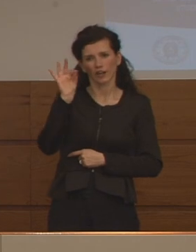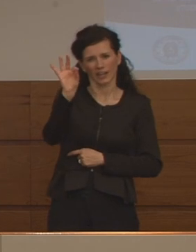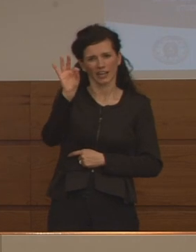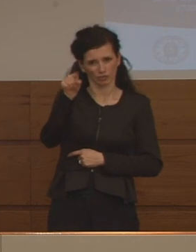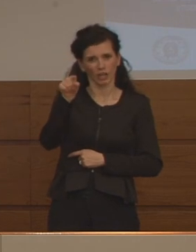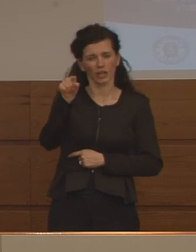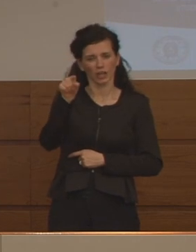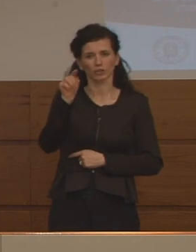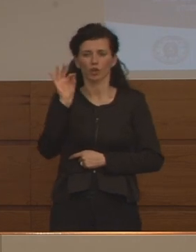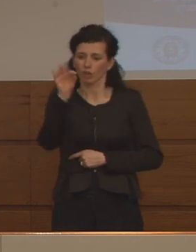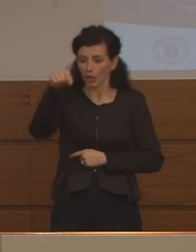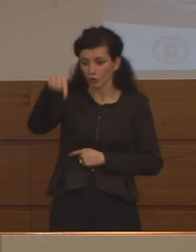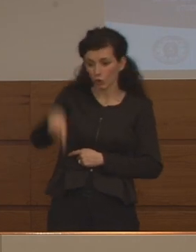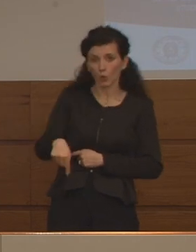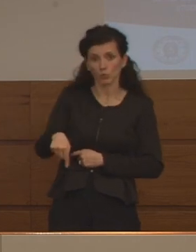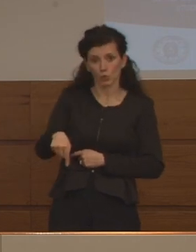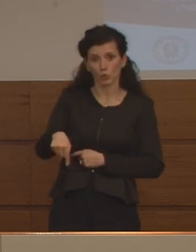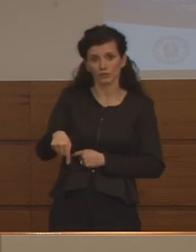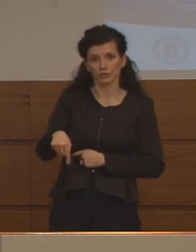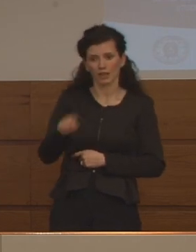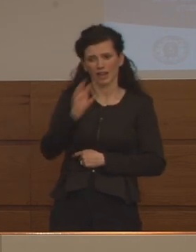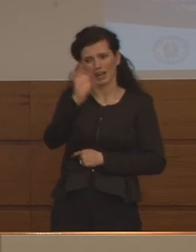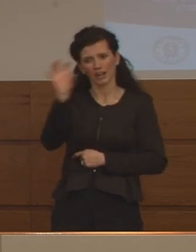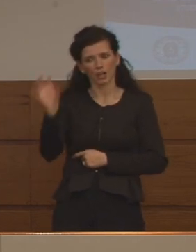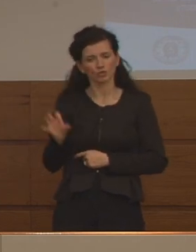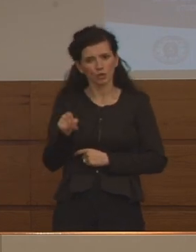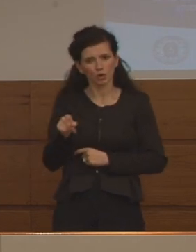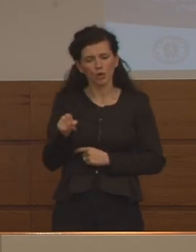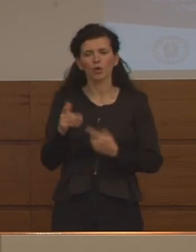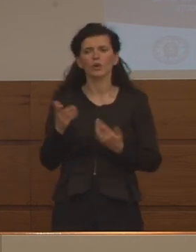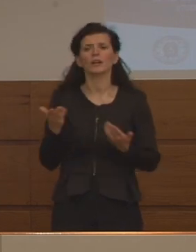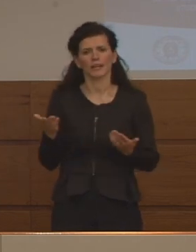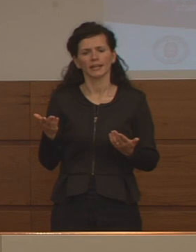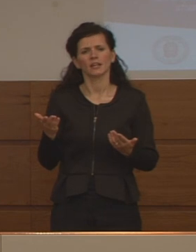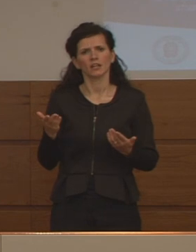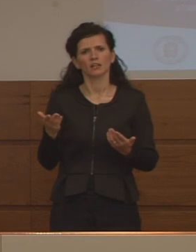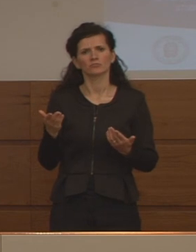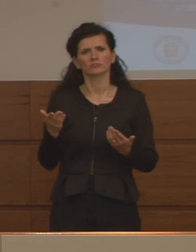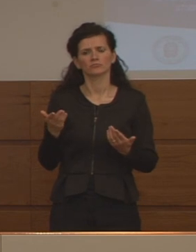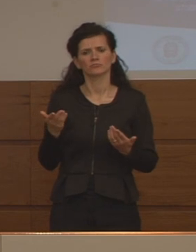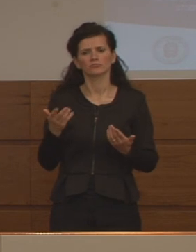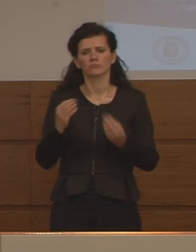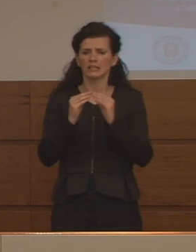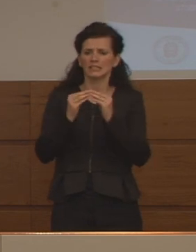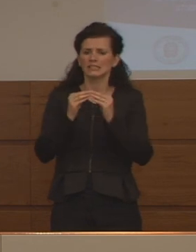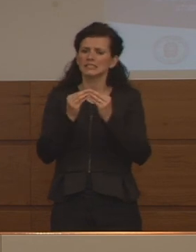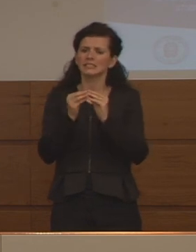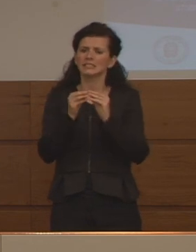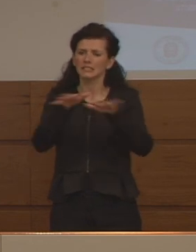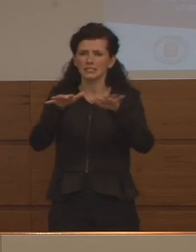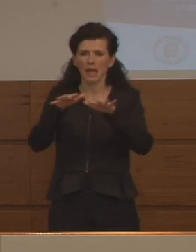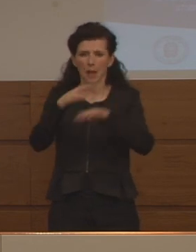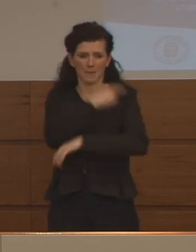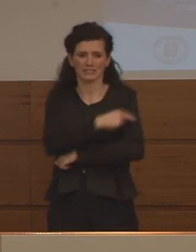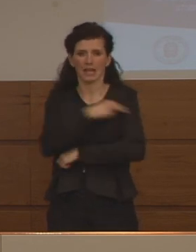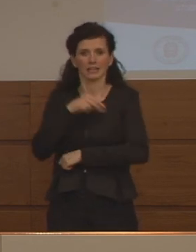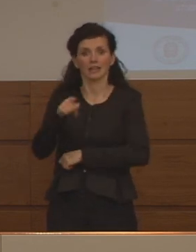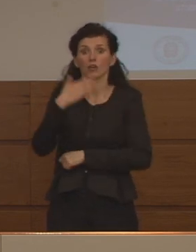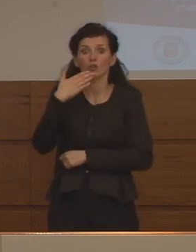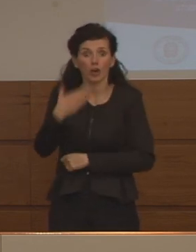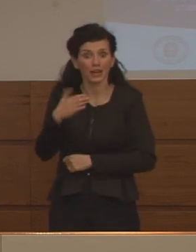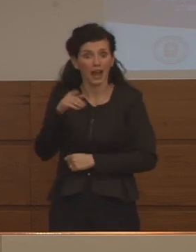meridionale c'è stata la capacità di tutto il sistema sanitario di